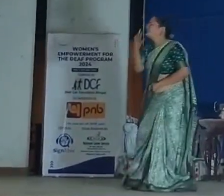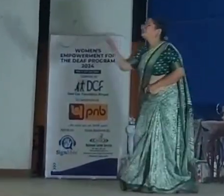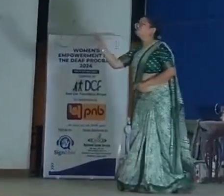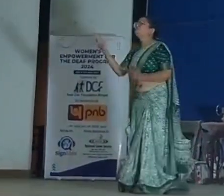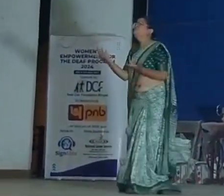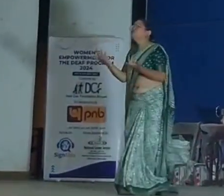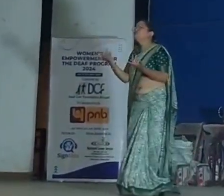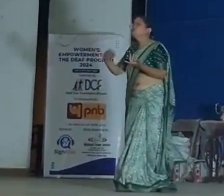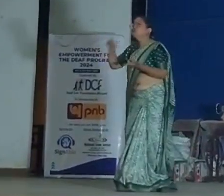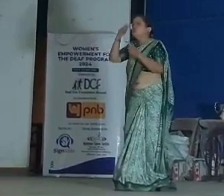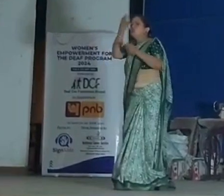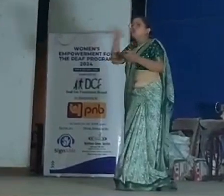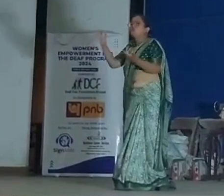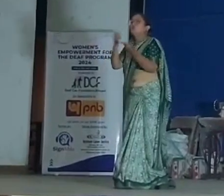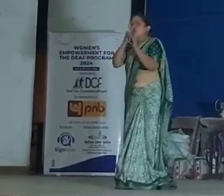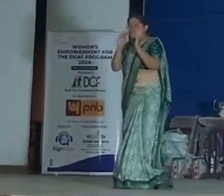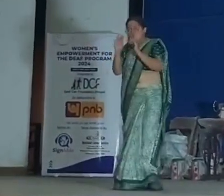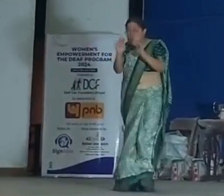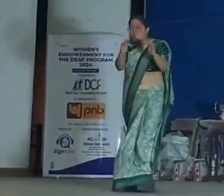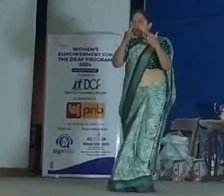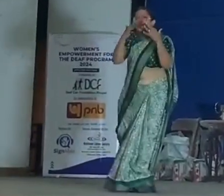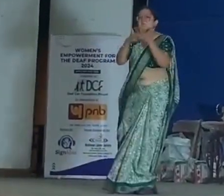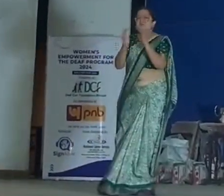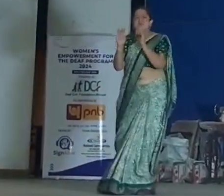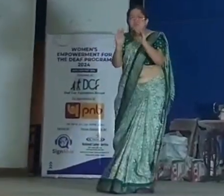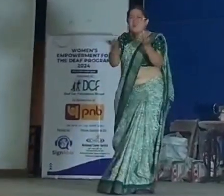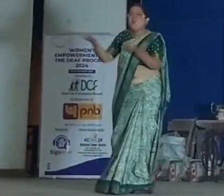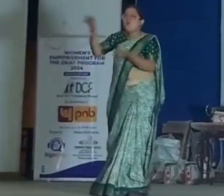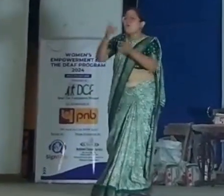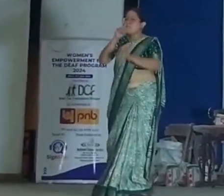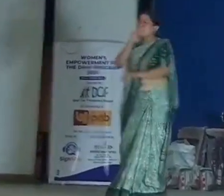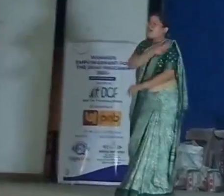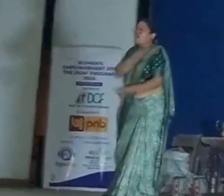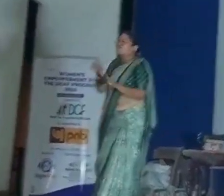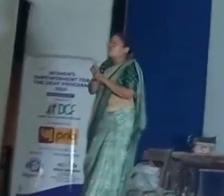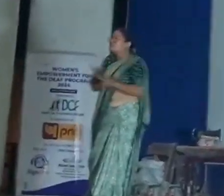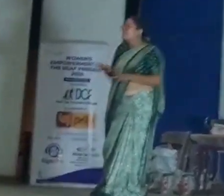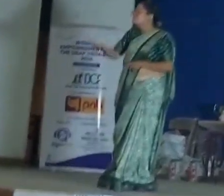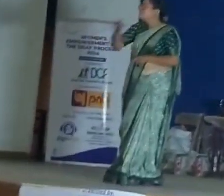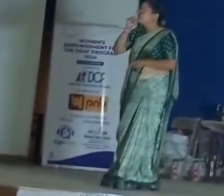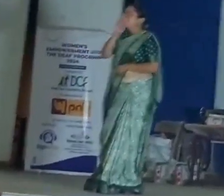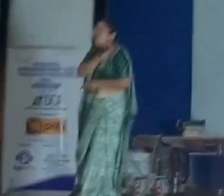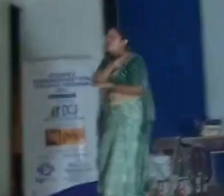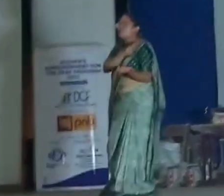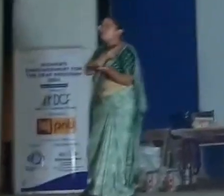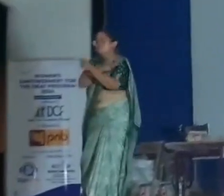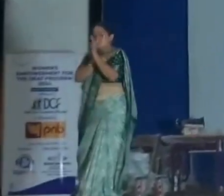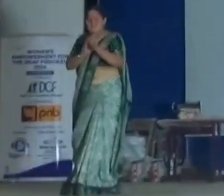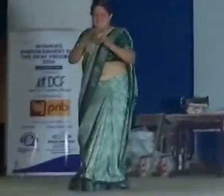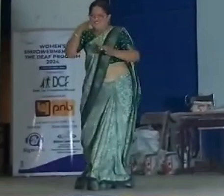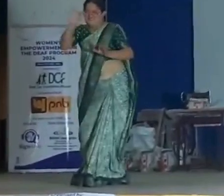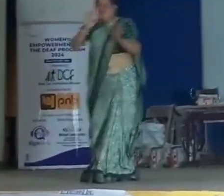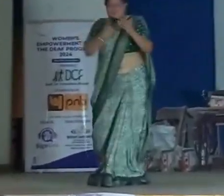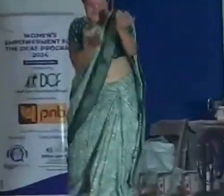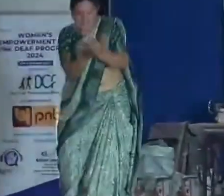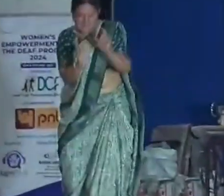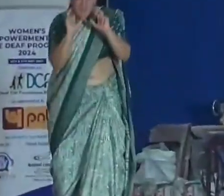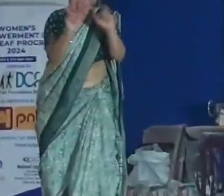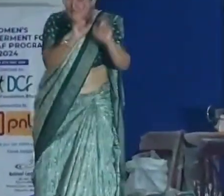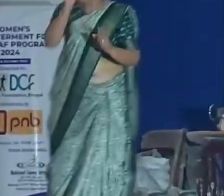करते हैं तो आप लोगों को ऐसा पनिशमेंट मिल सकता है। अगर एक लड़की की वीडियो से वायरल हुई तो आप आगे फॉरवर्ड क्यों कर रहे हैं, आप देखिए उसमें आप अपनी बहन